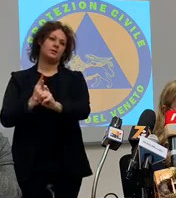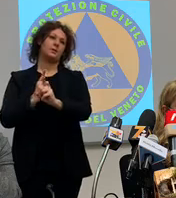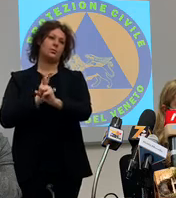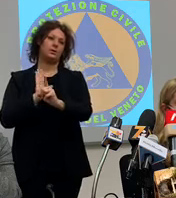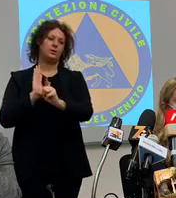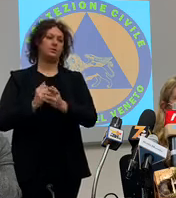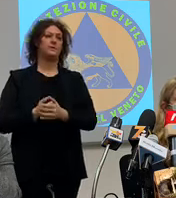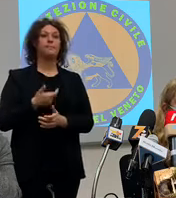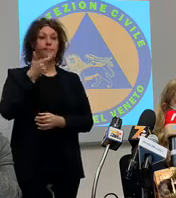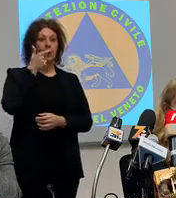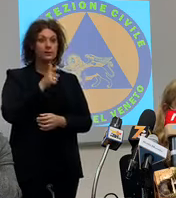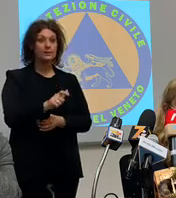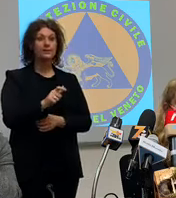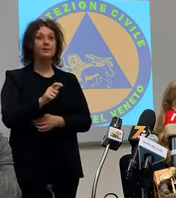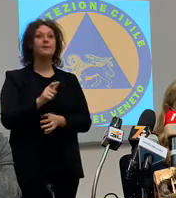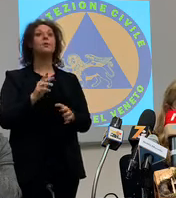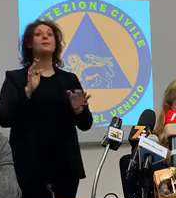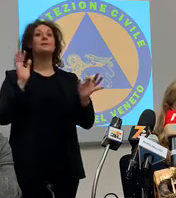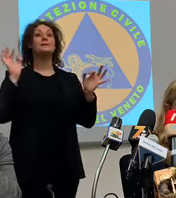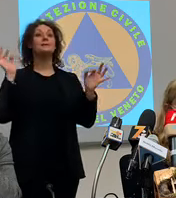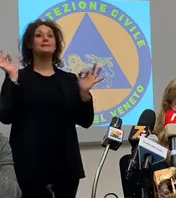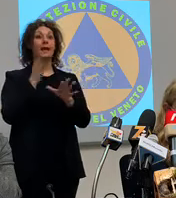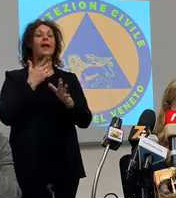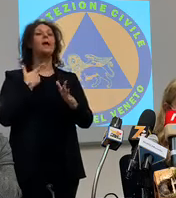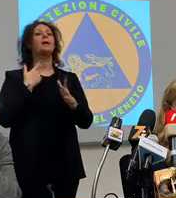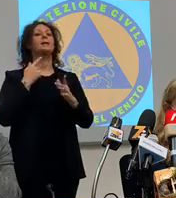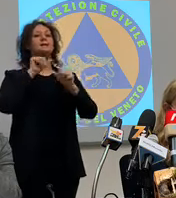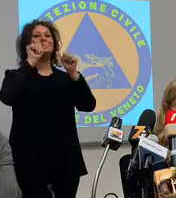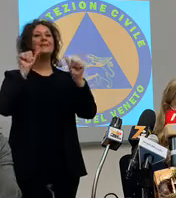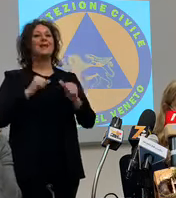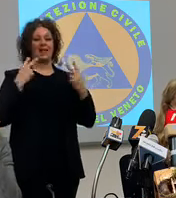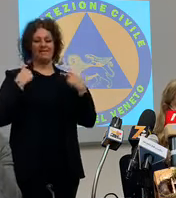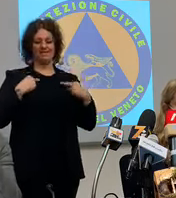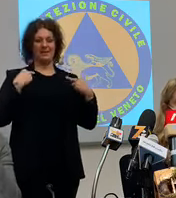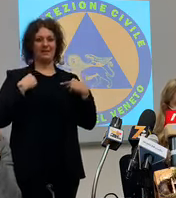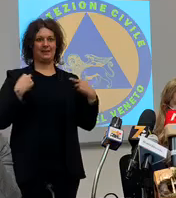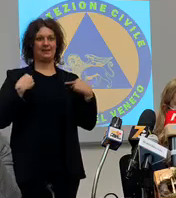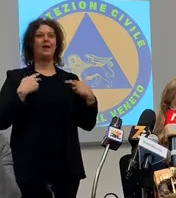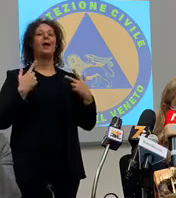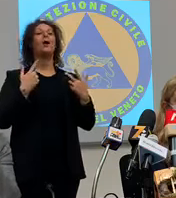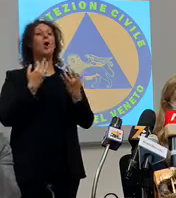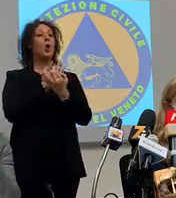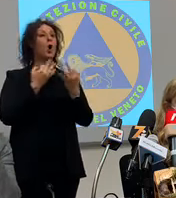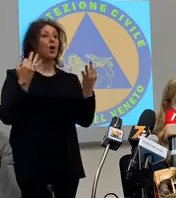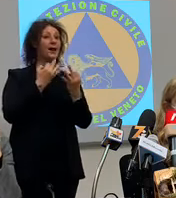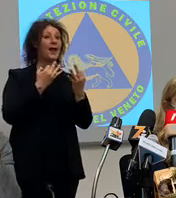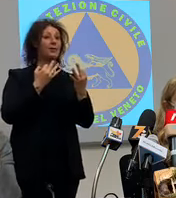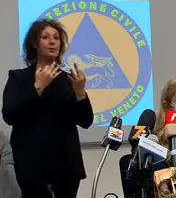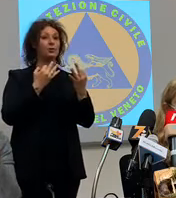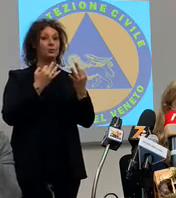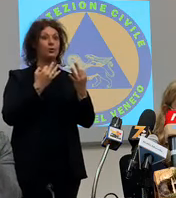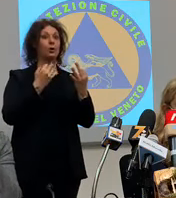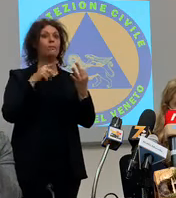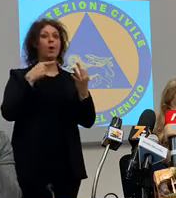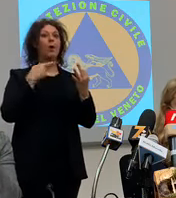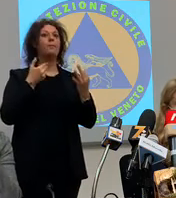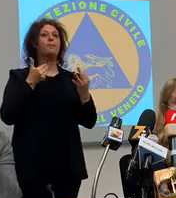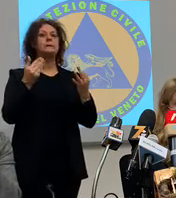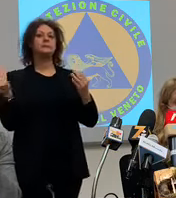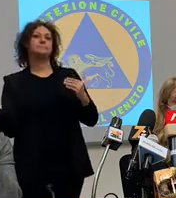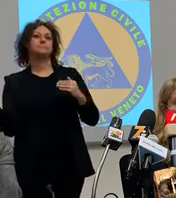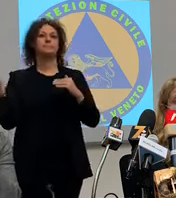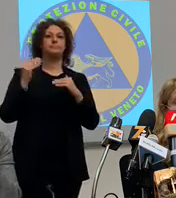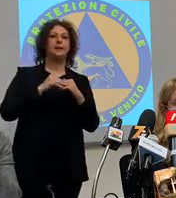in in cui poi arriva una patologia infettiva come questa perché è una malattia infettiva e contagiosa e si associa ad una condizione di